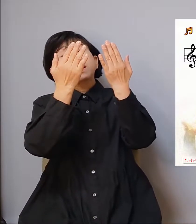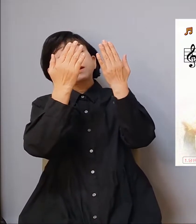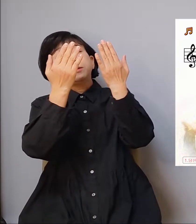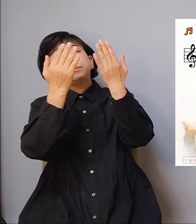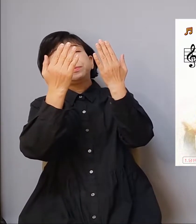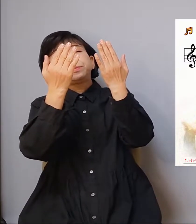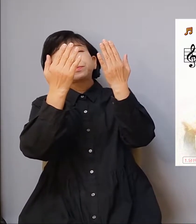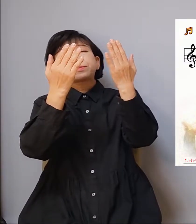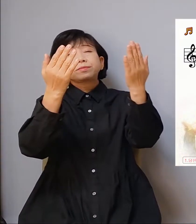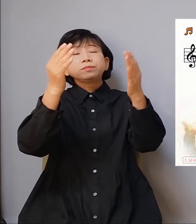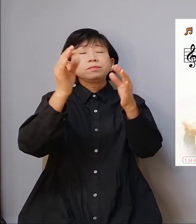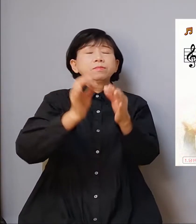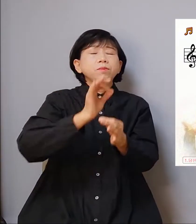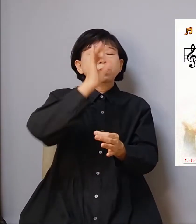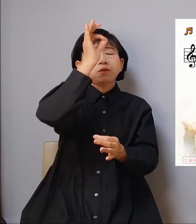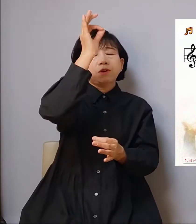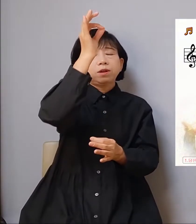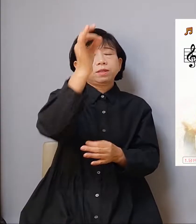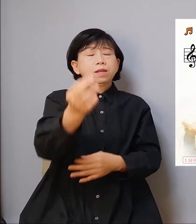찬송하네.